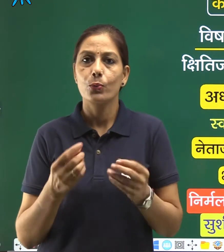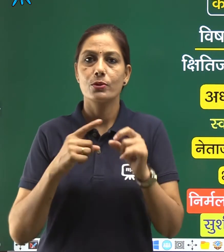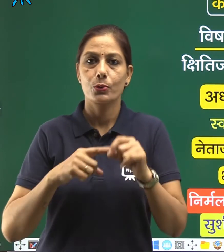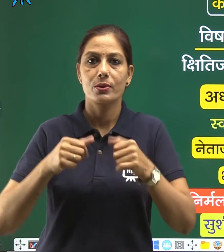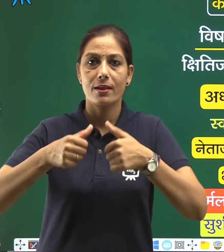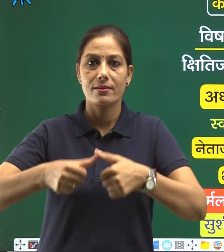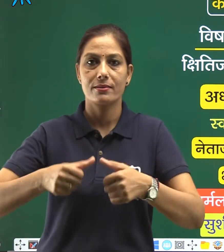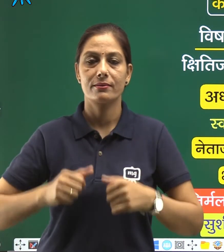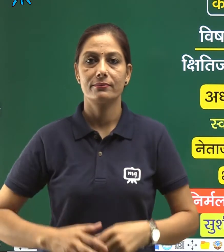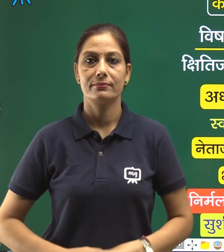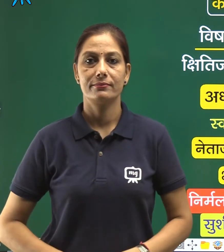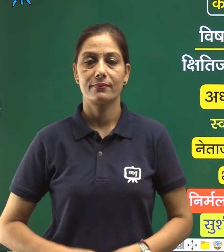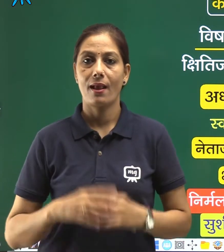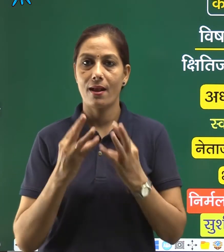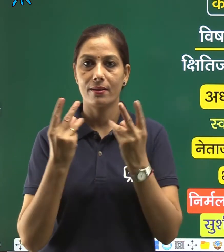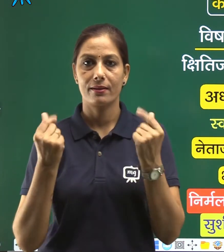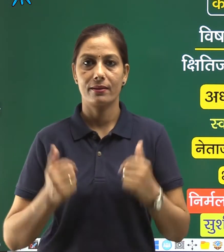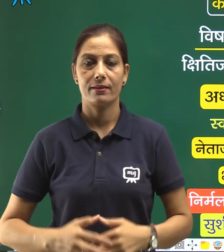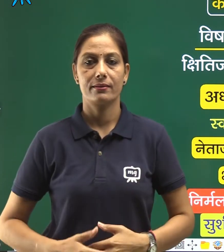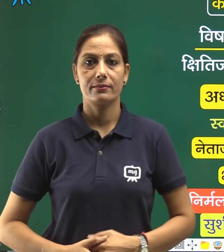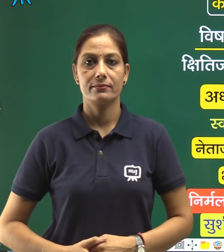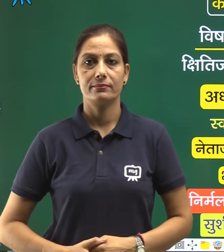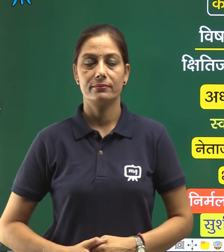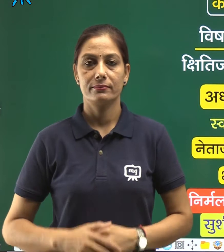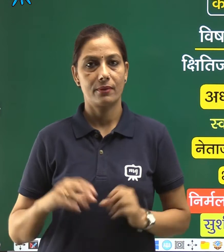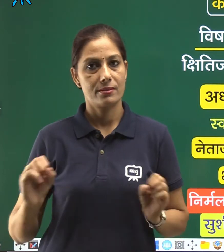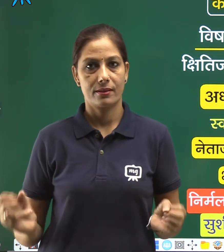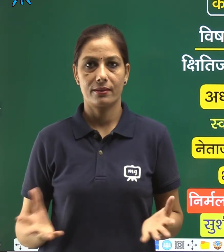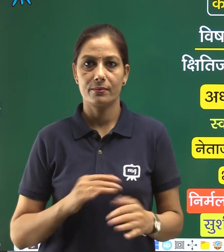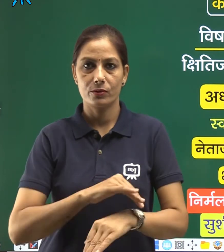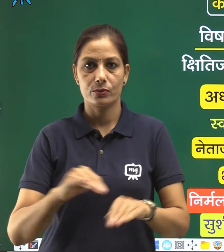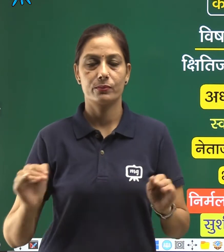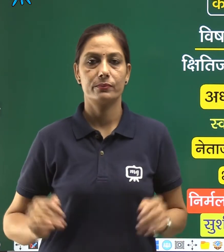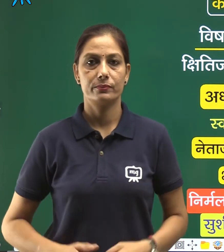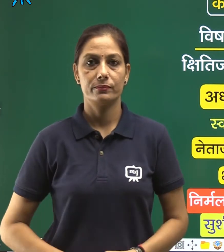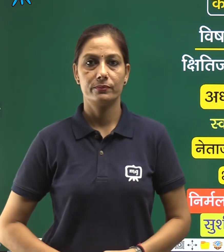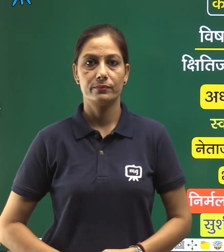प्रश्नोत्तर हल करेंगे। शुरू करें बच्चों।